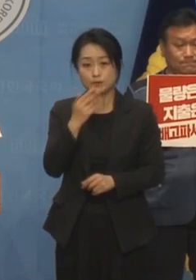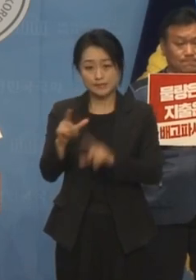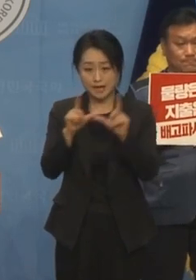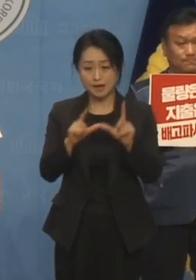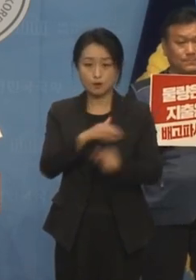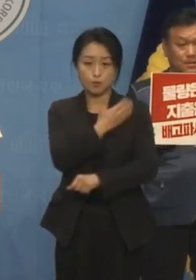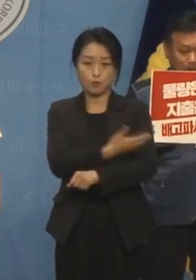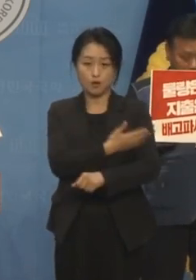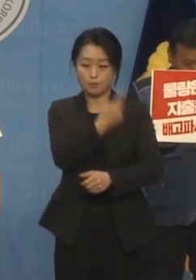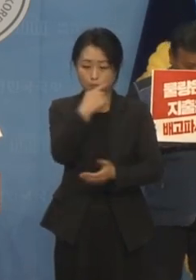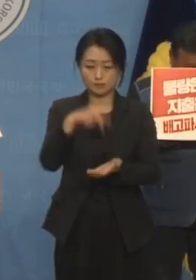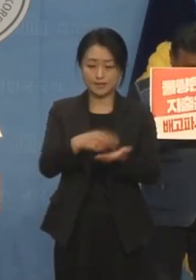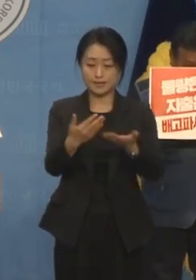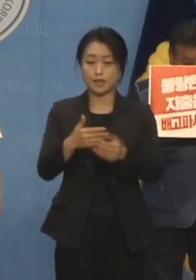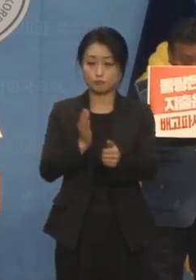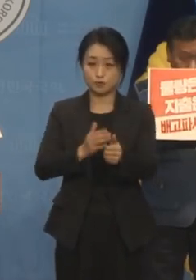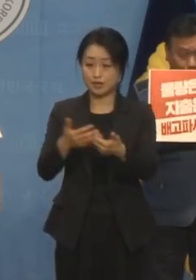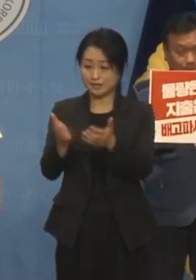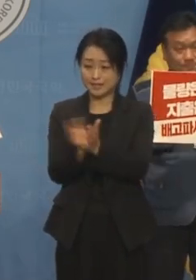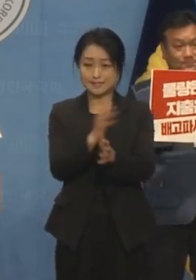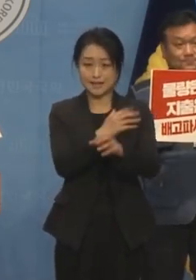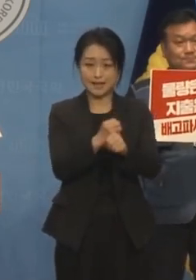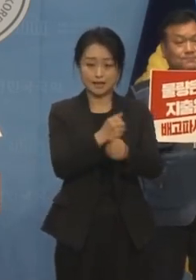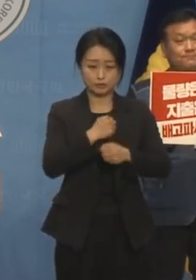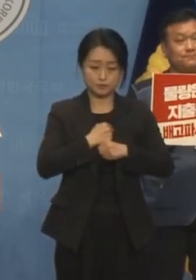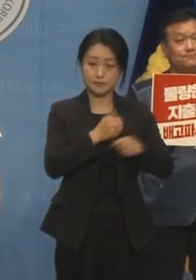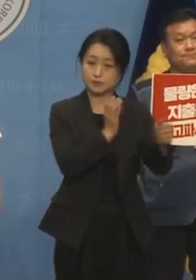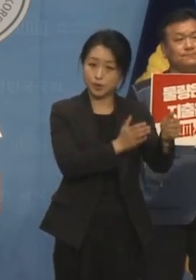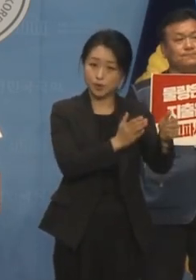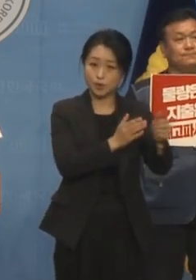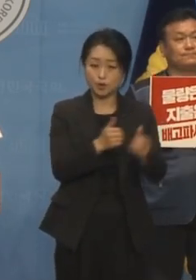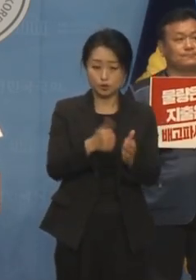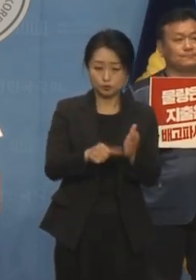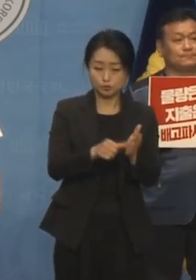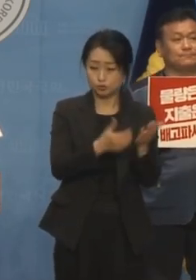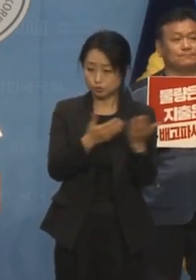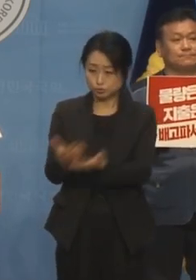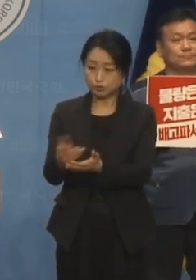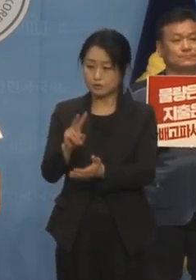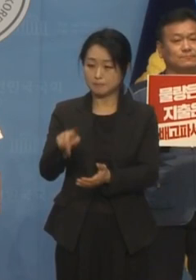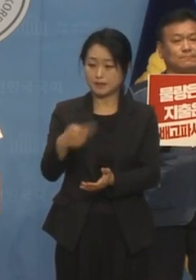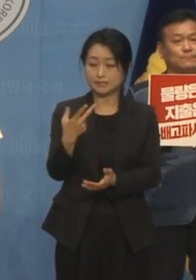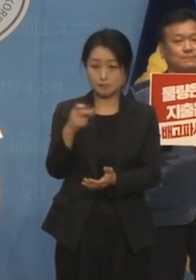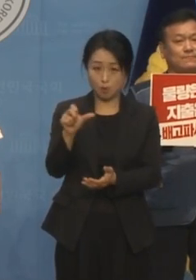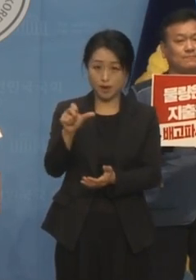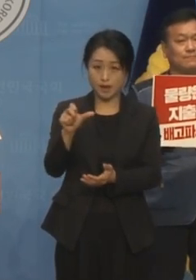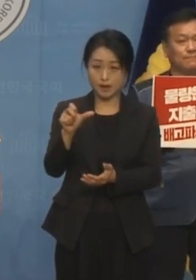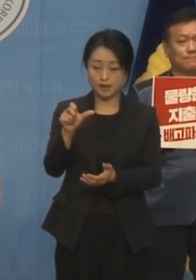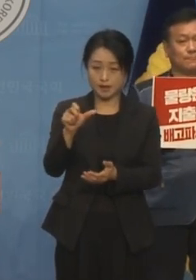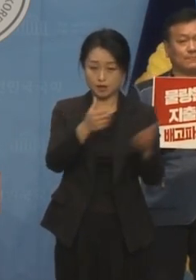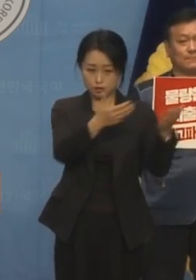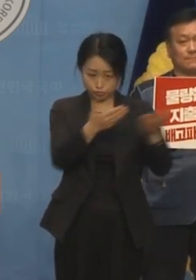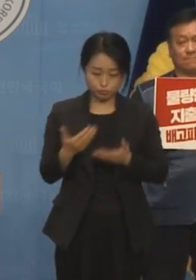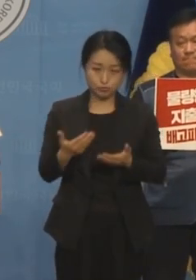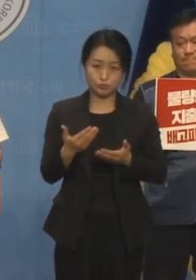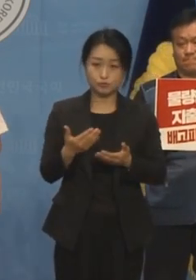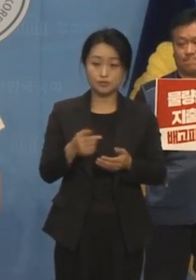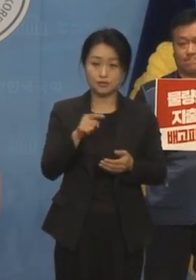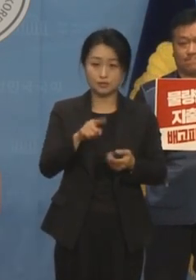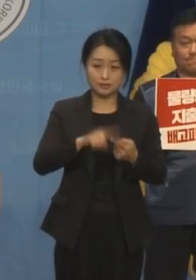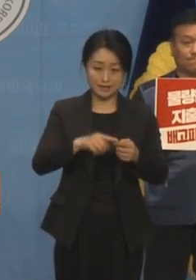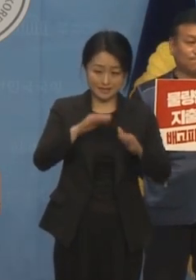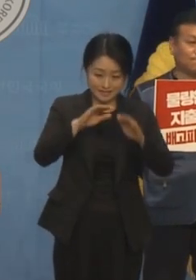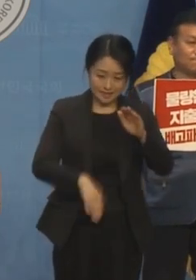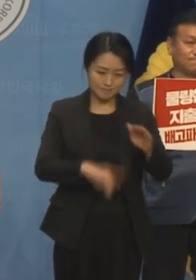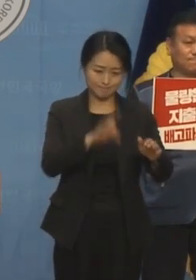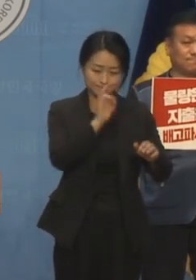보장해 주십시오. 단체 협약을 준수하고 물량 통제를 중단하기 바랍니다. 감사합니다.